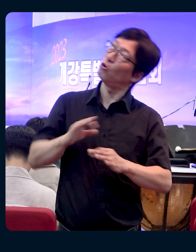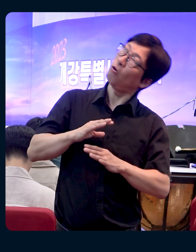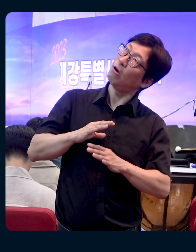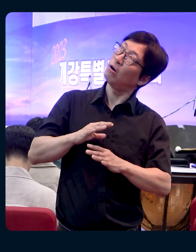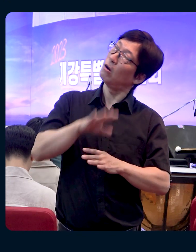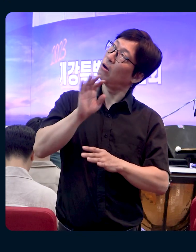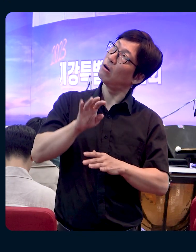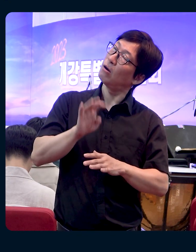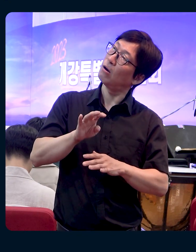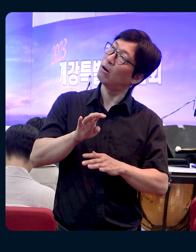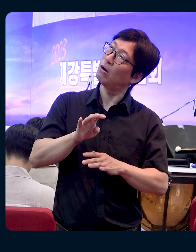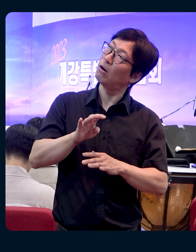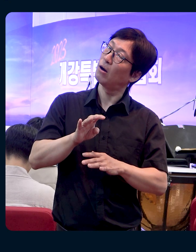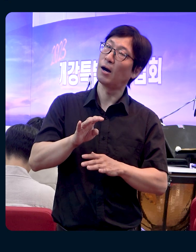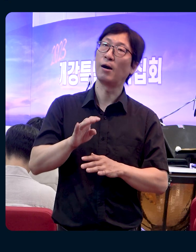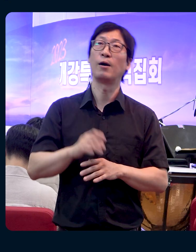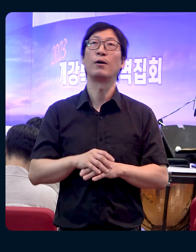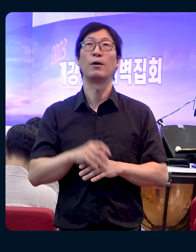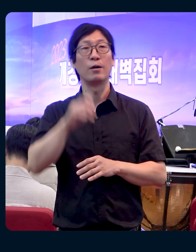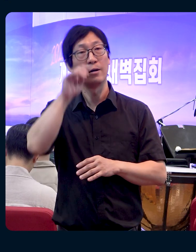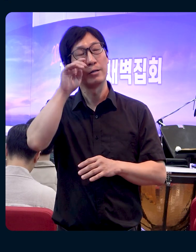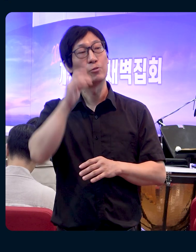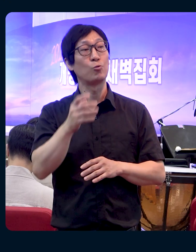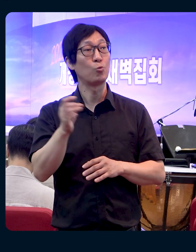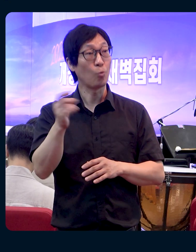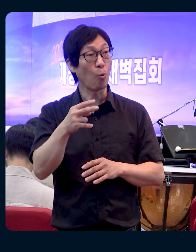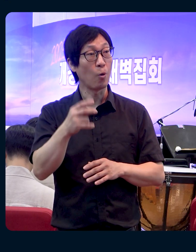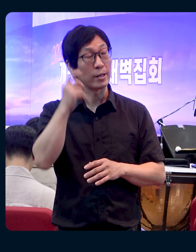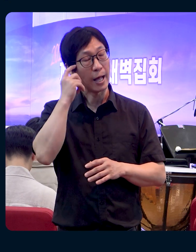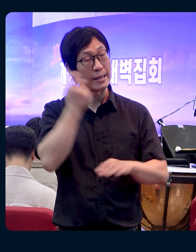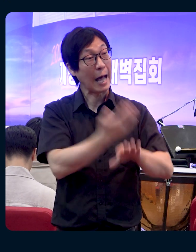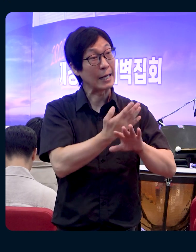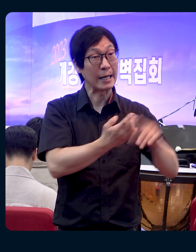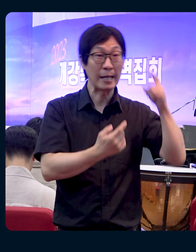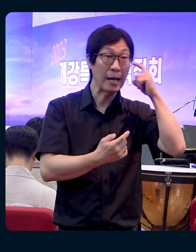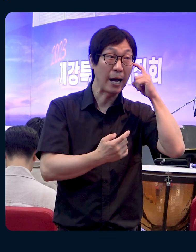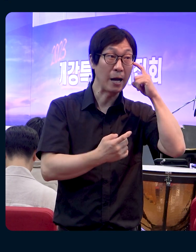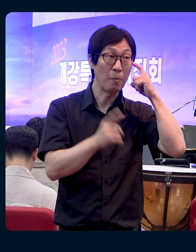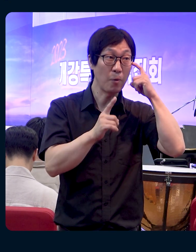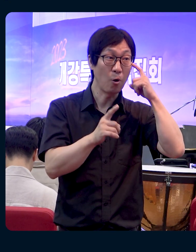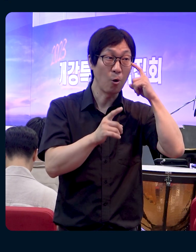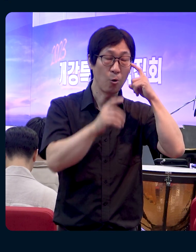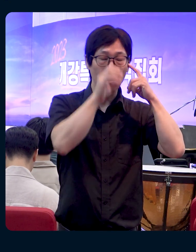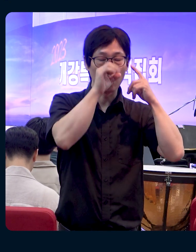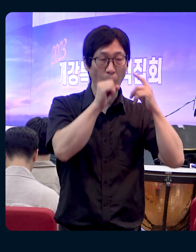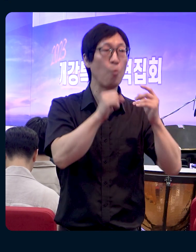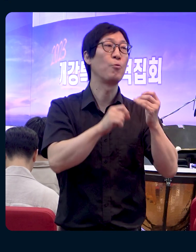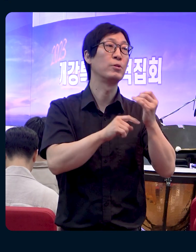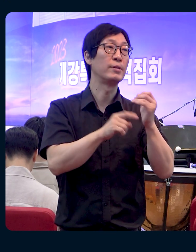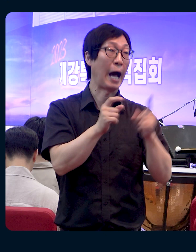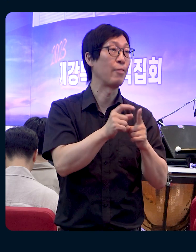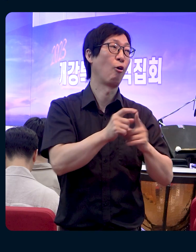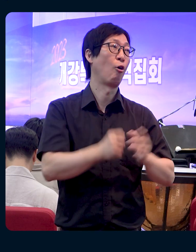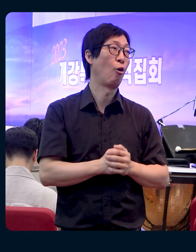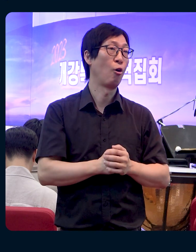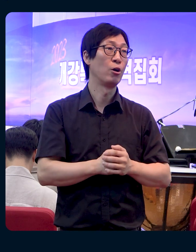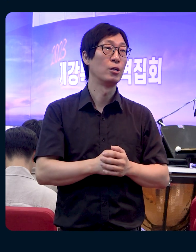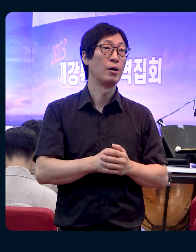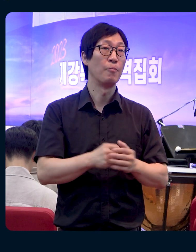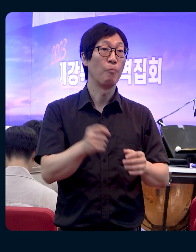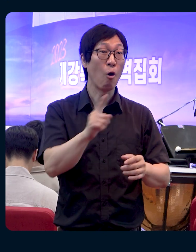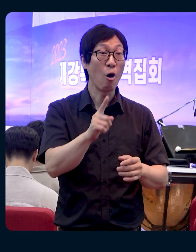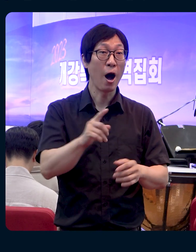하지만 어떤 때는 굉장히 아주 좋은 단어예요. 특히 하나님